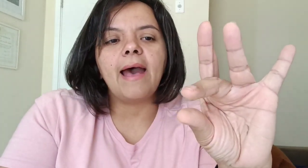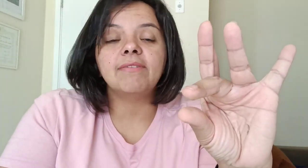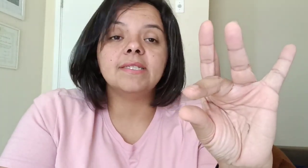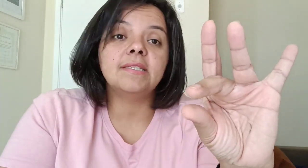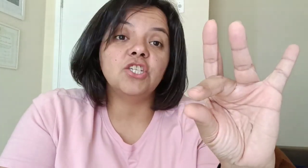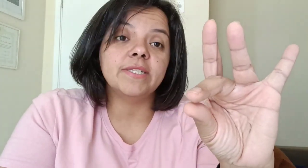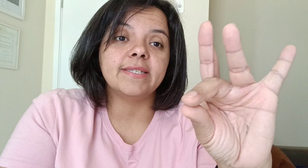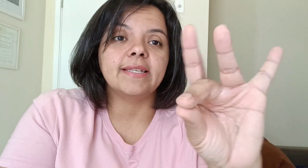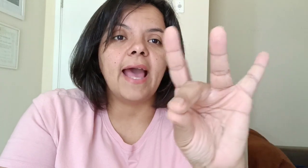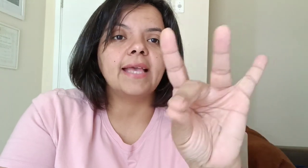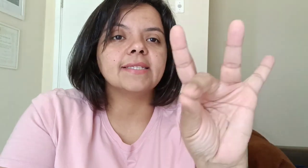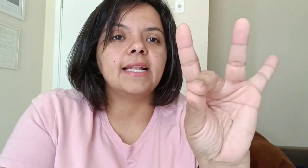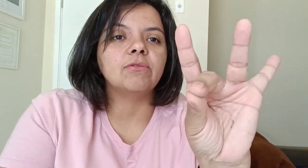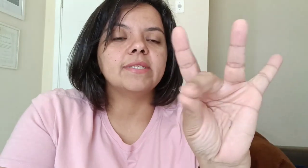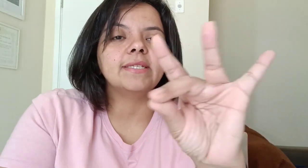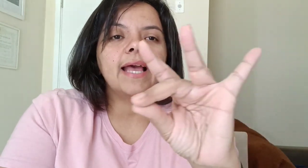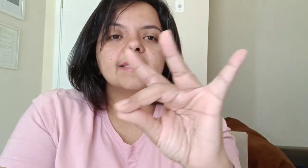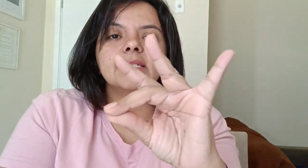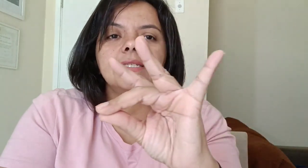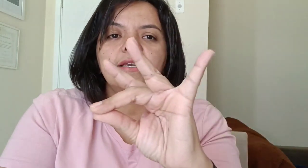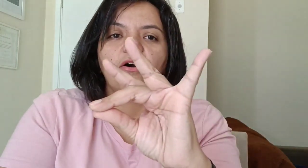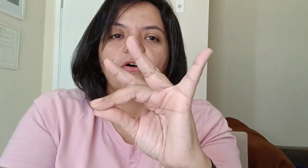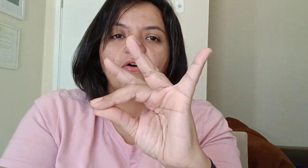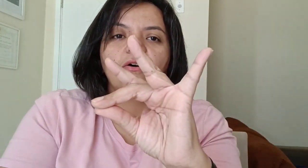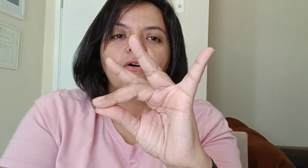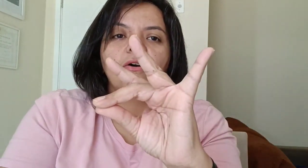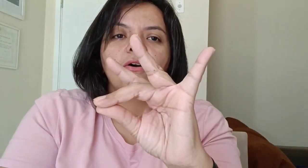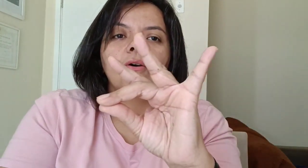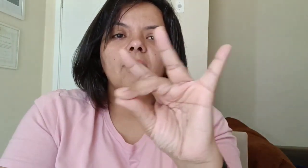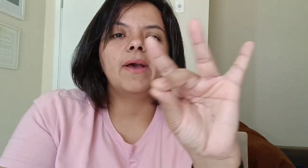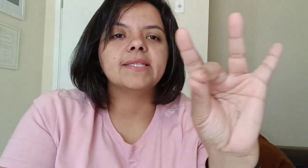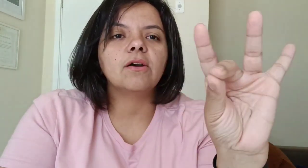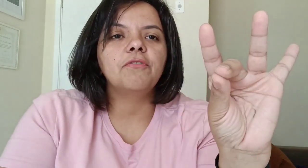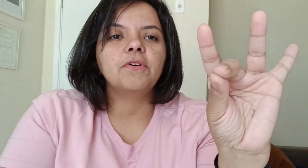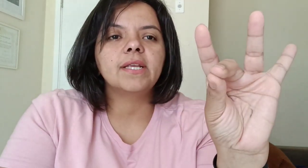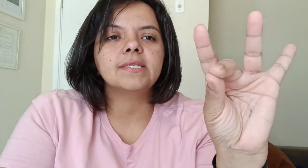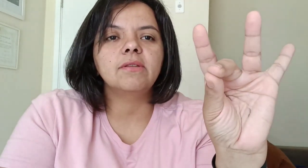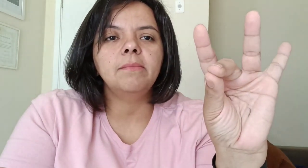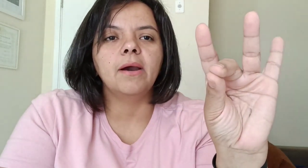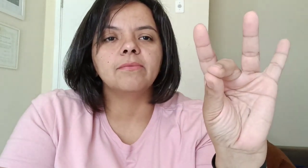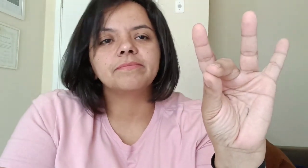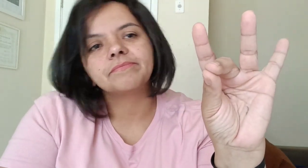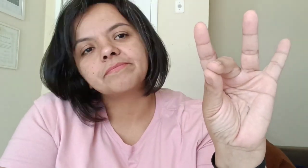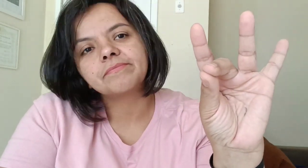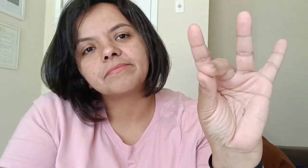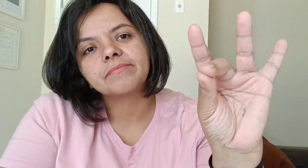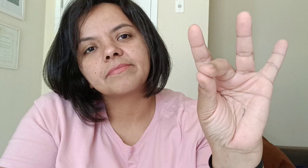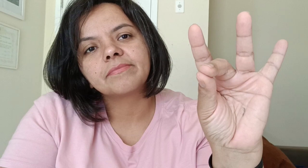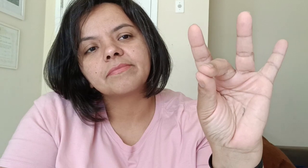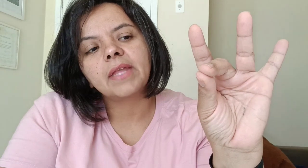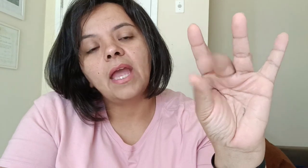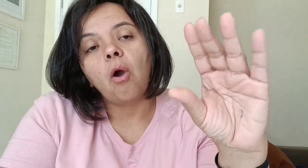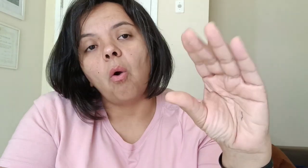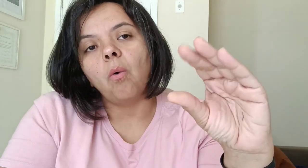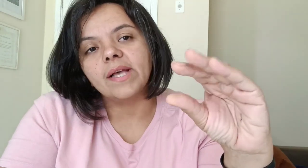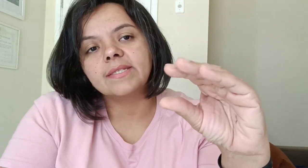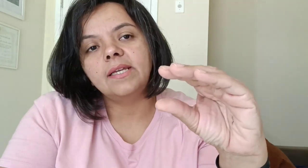palavras, existem sinais na língua de sinais assim, ó. Com essa configuração de mão. Ou